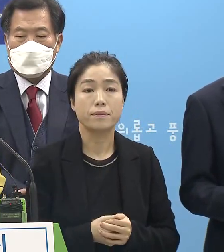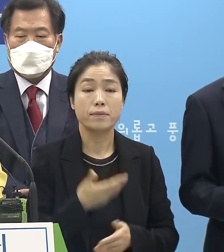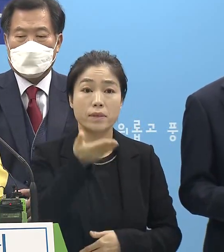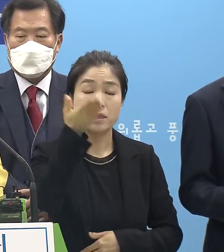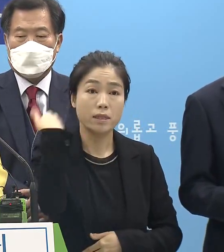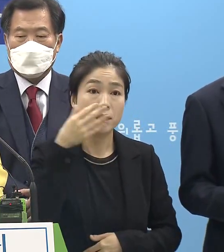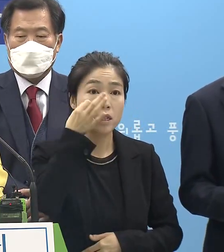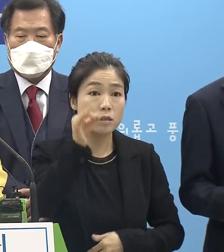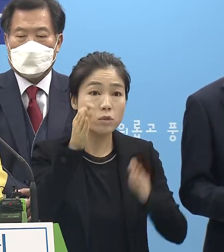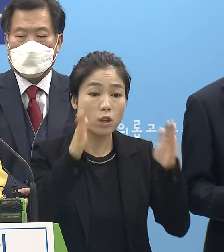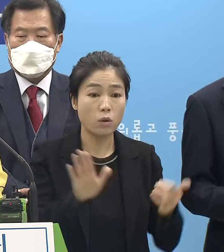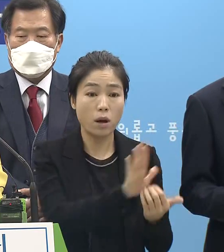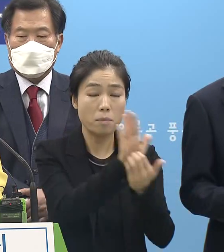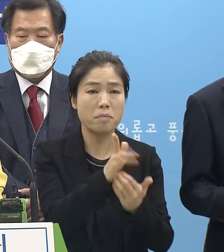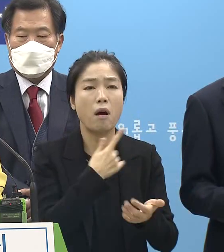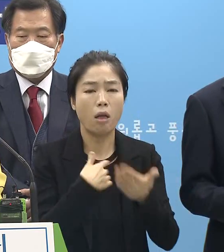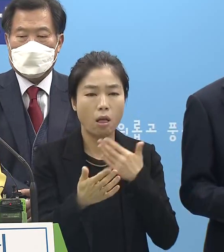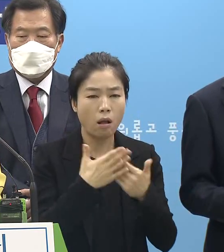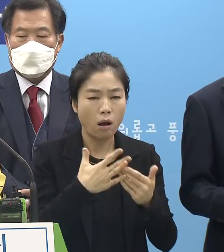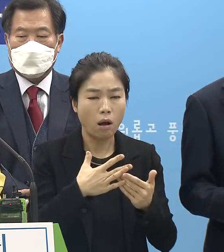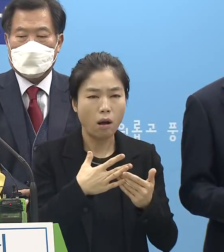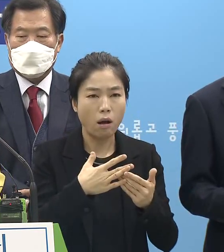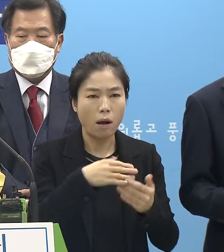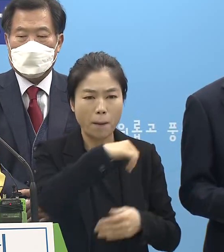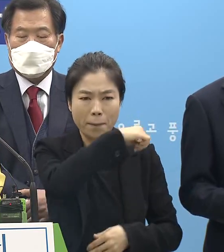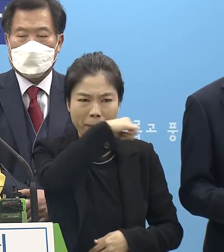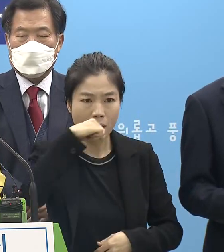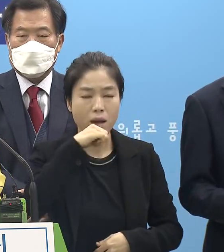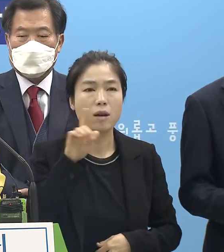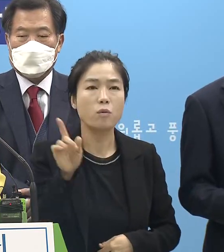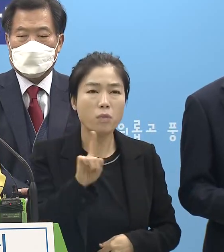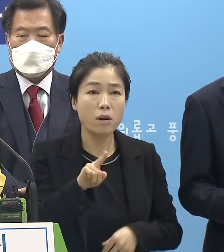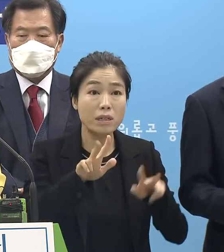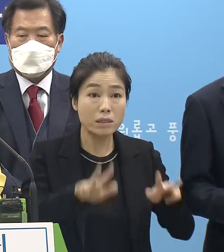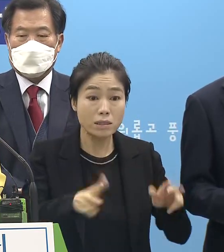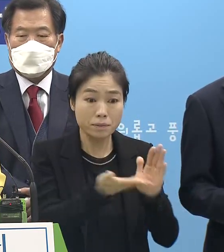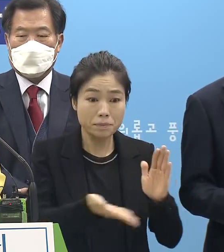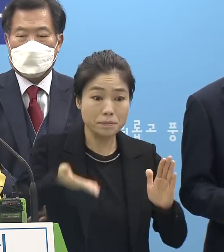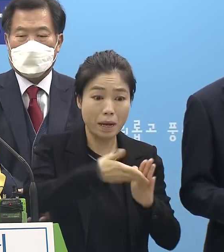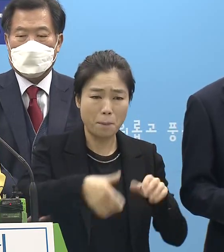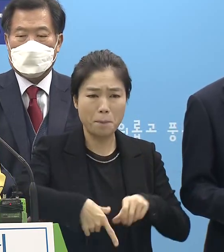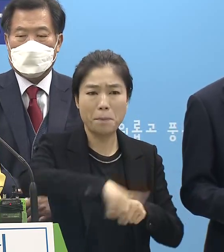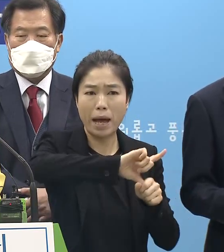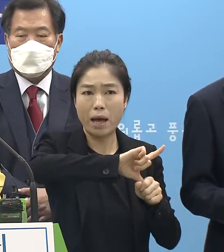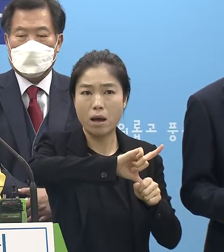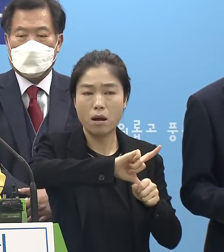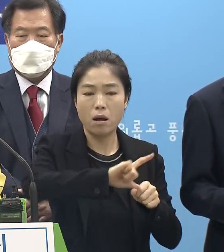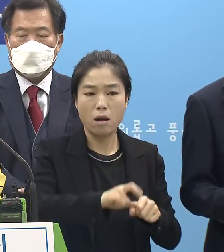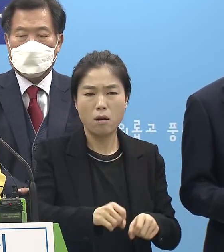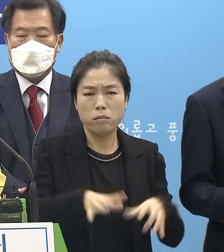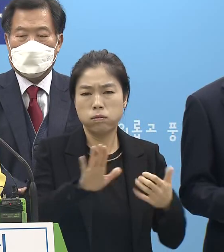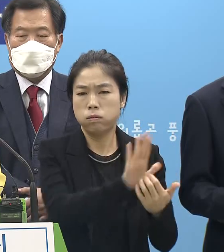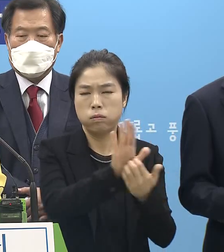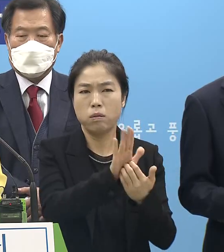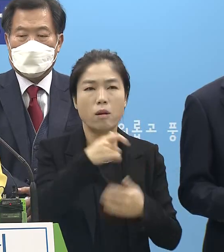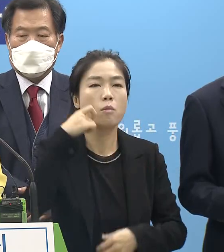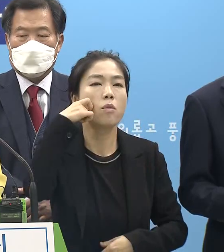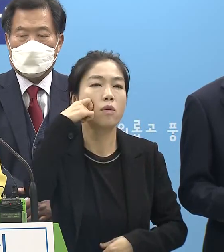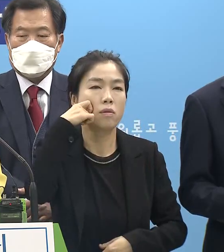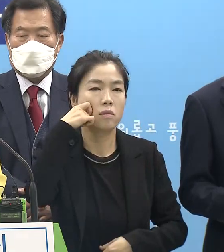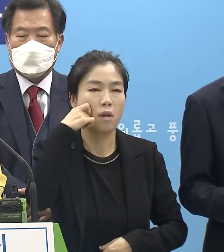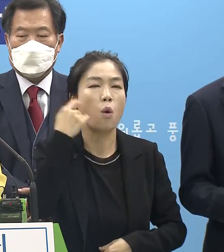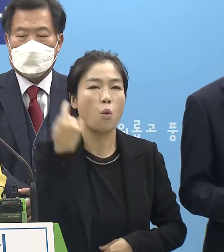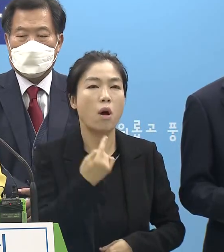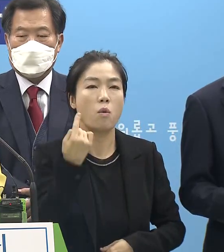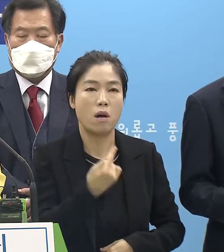지난 10개월간의 방역 경험에 비추어 봤을 때 지금 격상의 때를 놓치면 감당하기 어려운 상황이 올